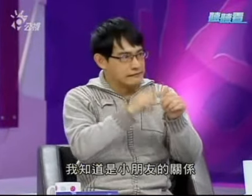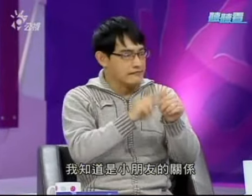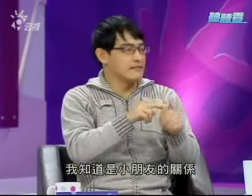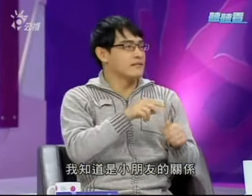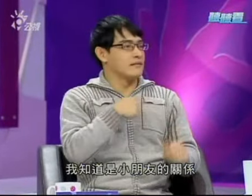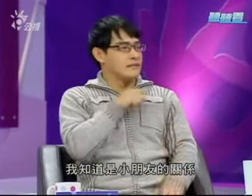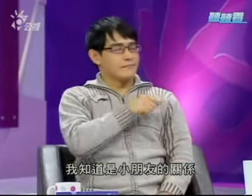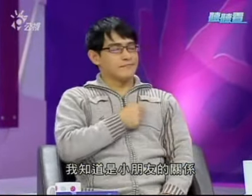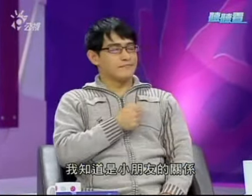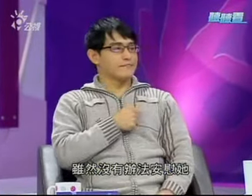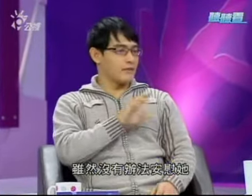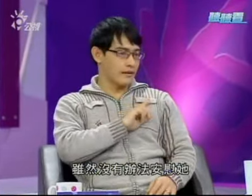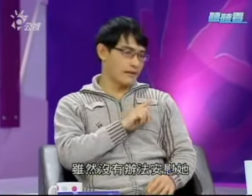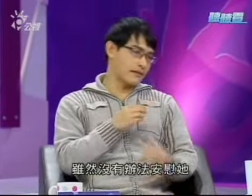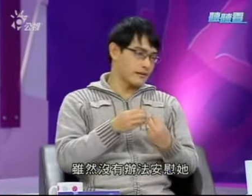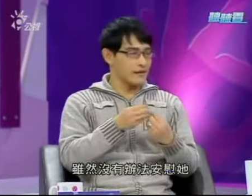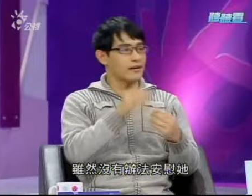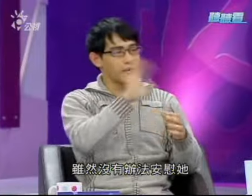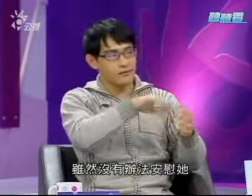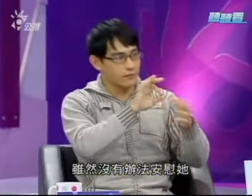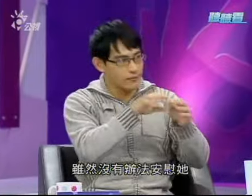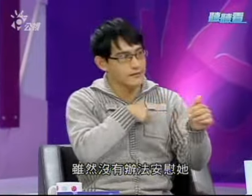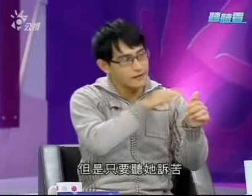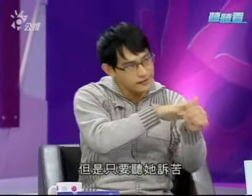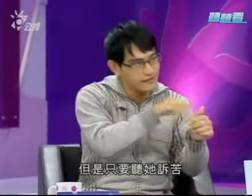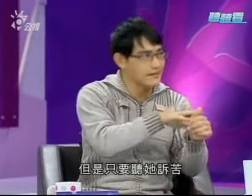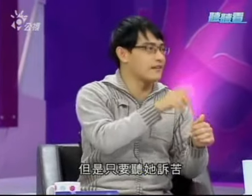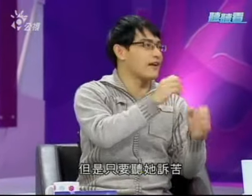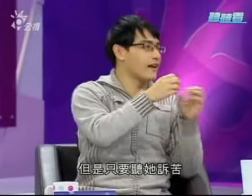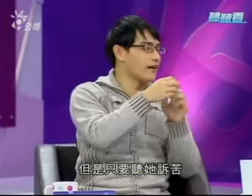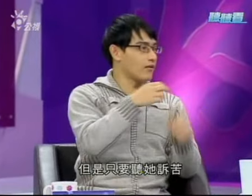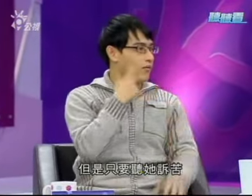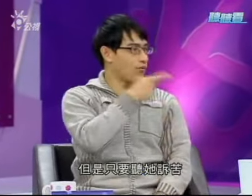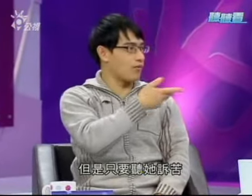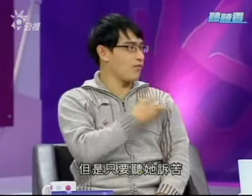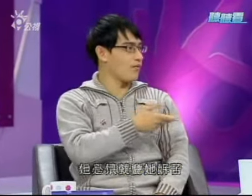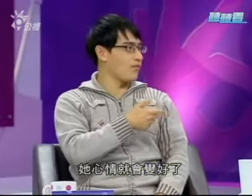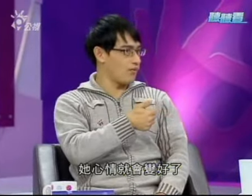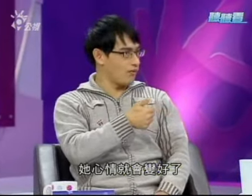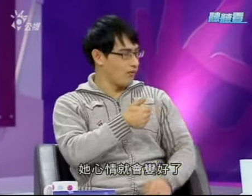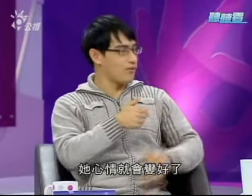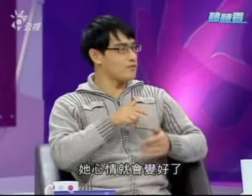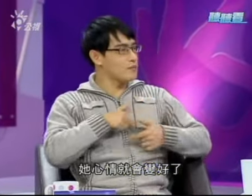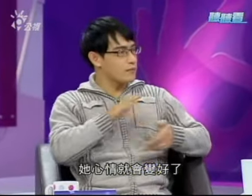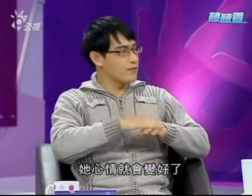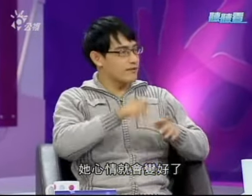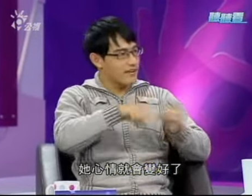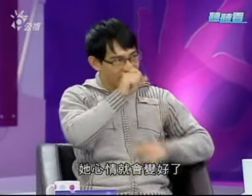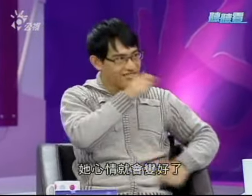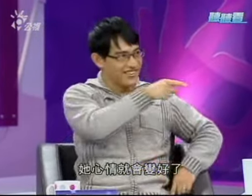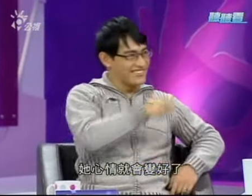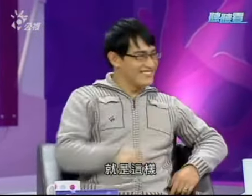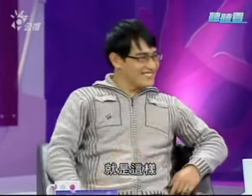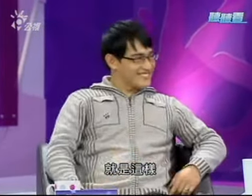朋友的关系虽然没有办法安慰他但是只要听他诉苦他心情就会变好了就是这样